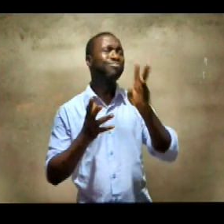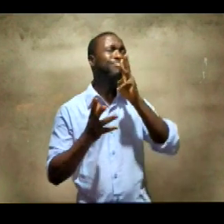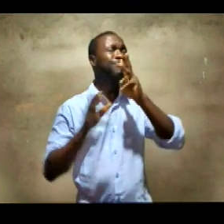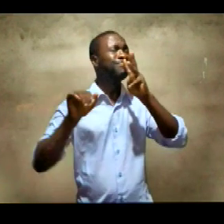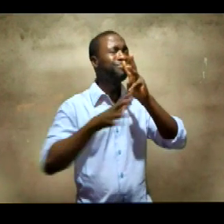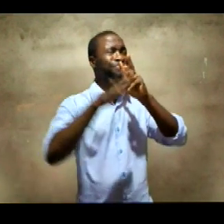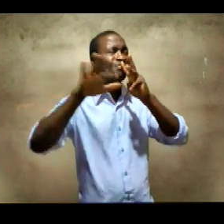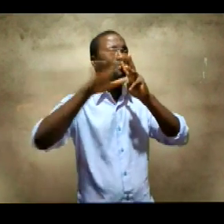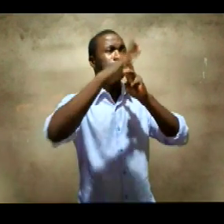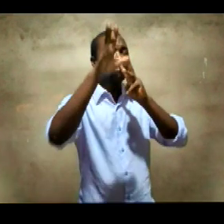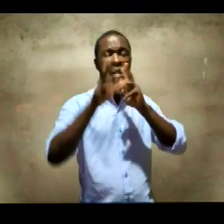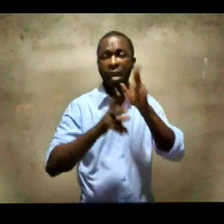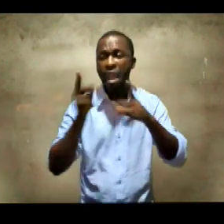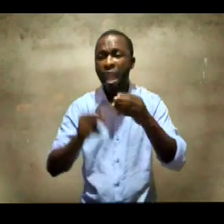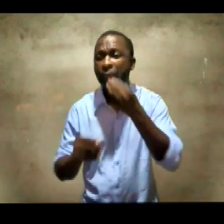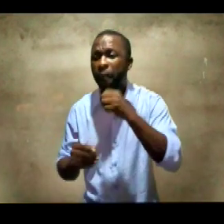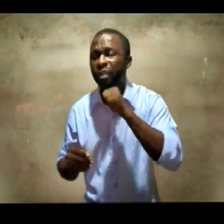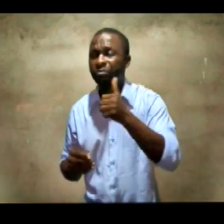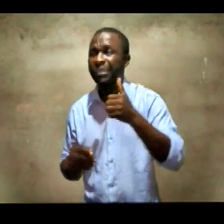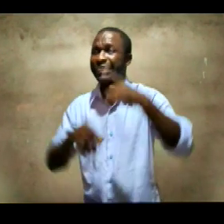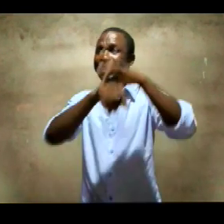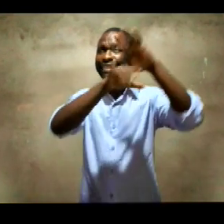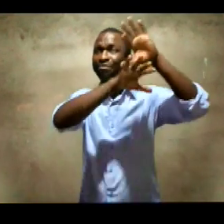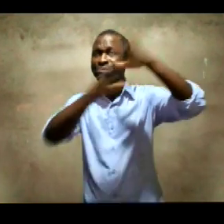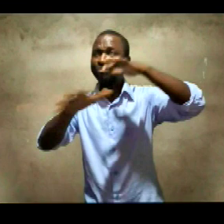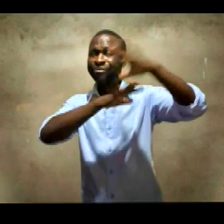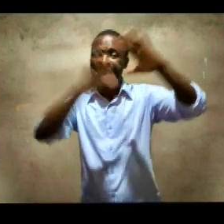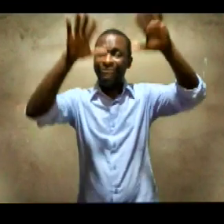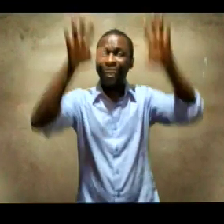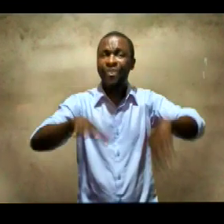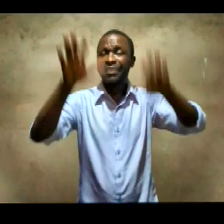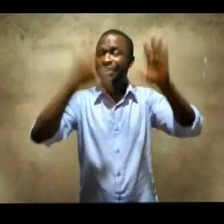considérable sur les moyens de subsistance des populations vulnérables.